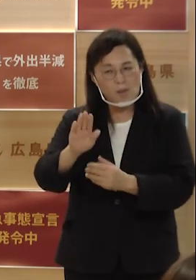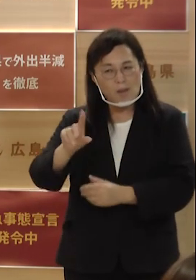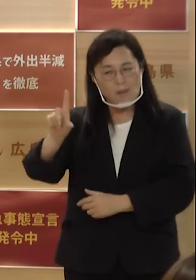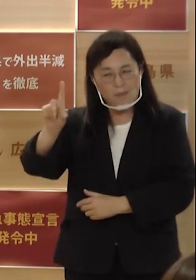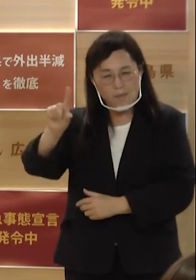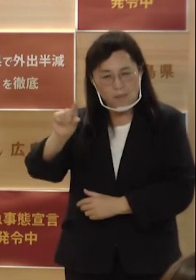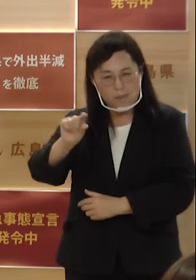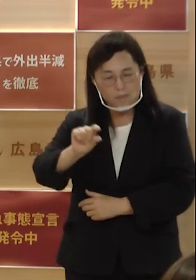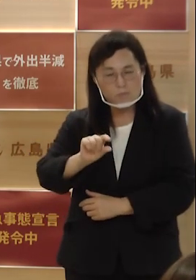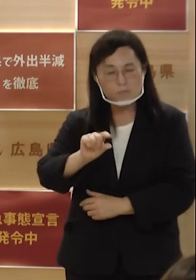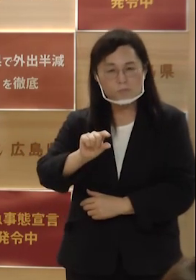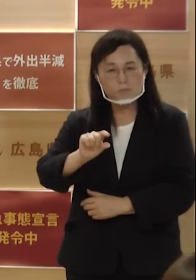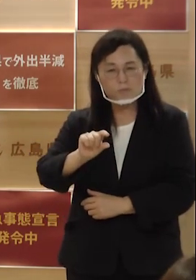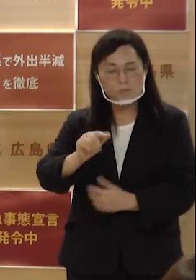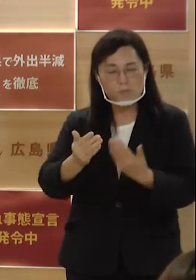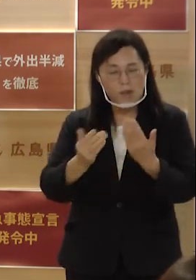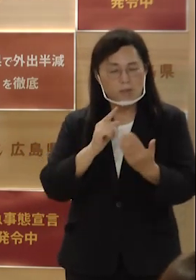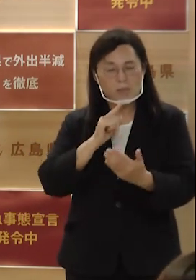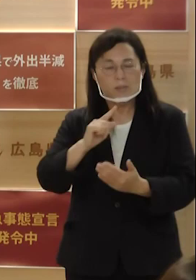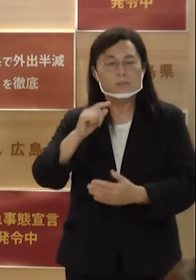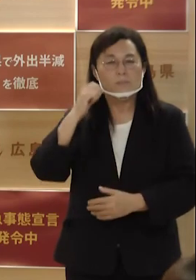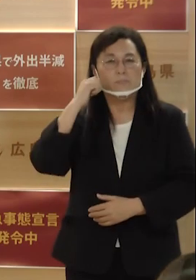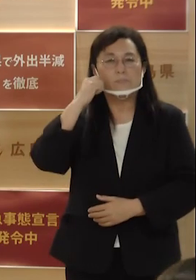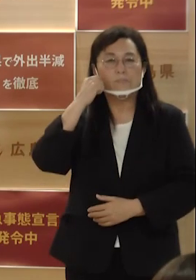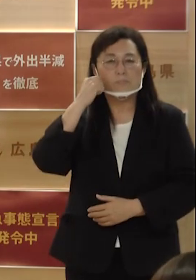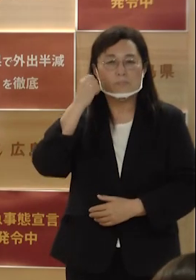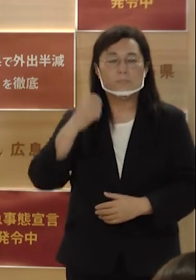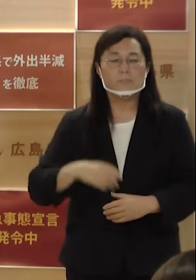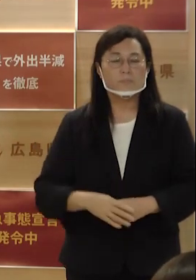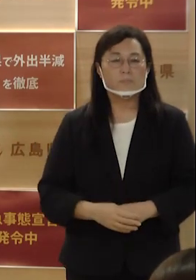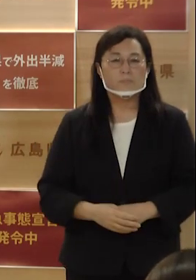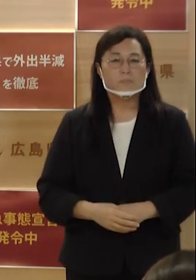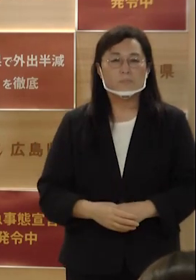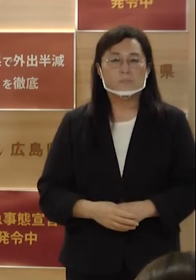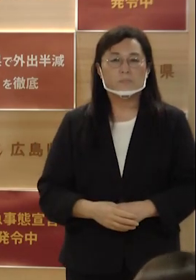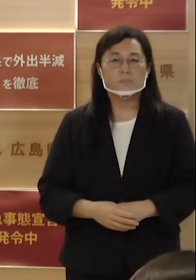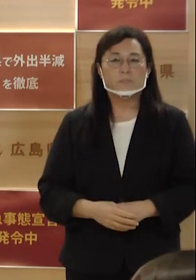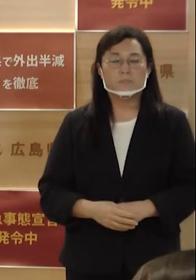今言える時にはまだないと思います。 ありがとうございます。